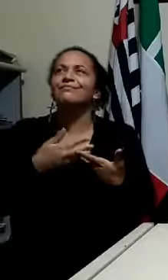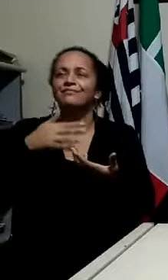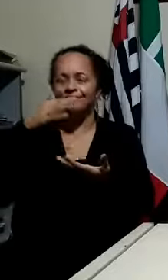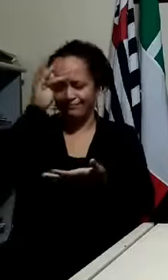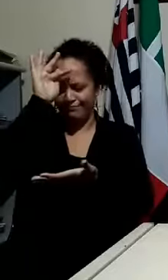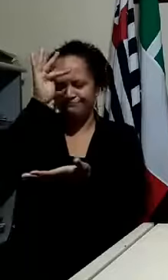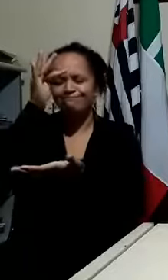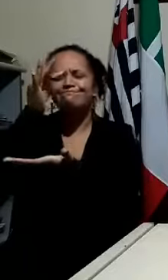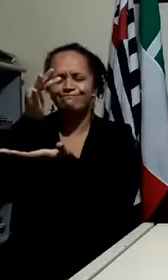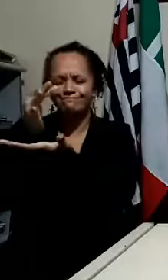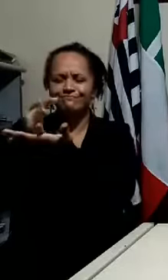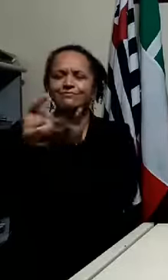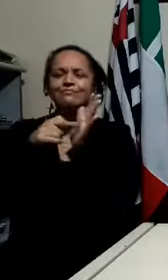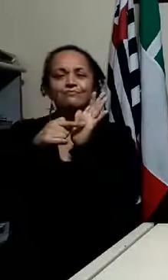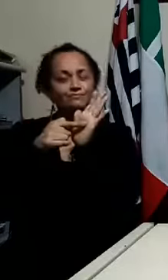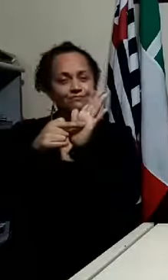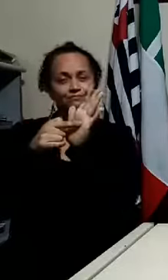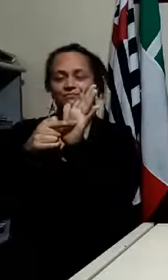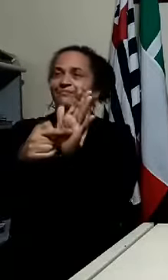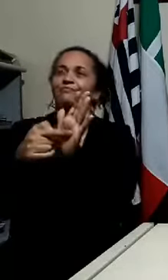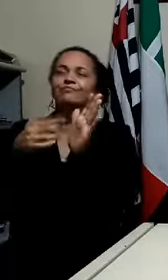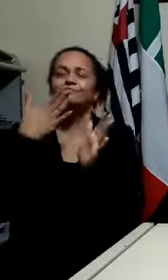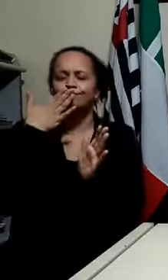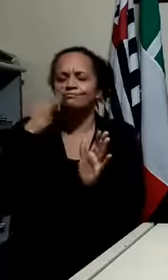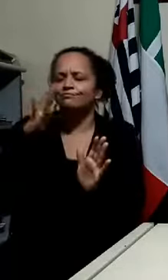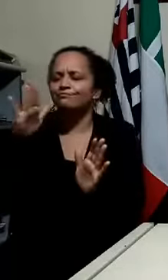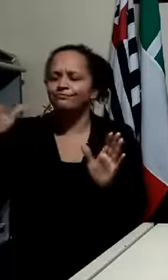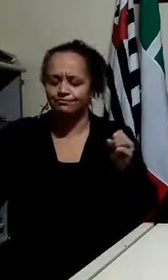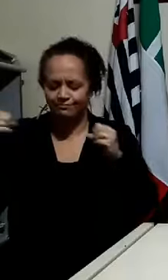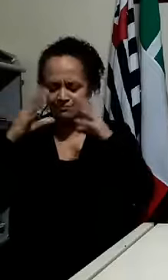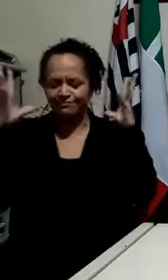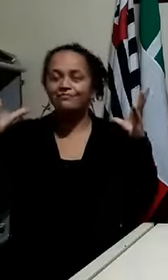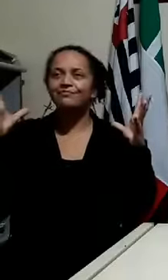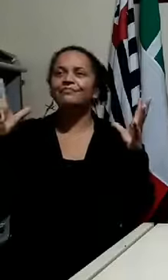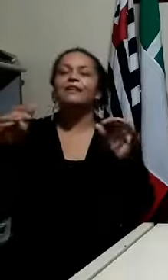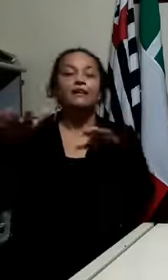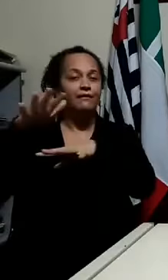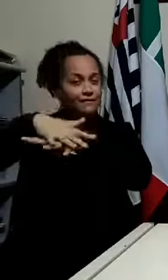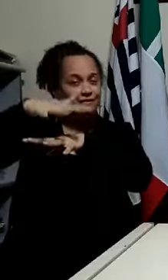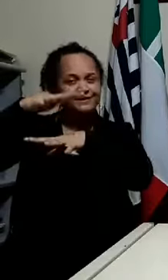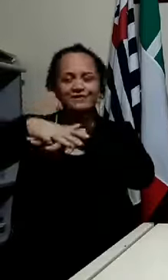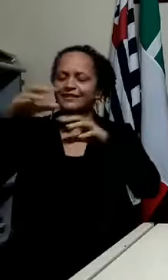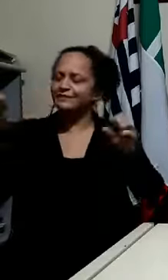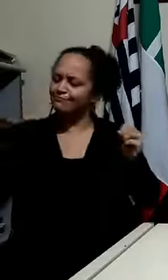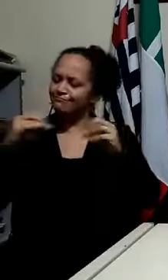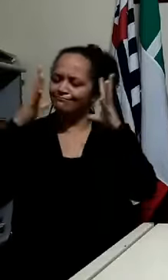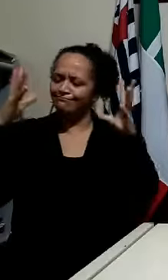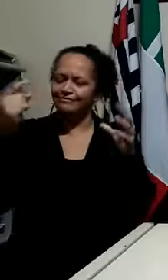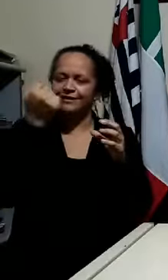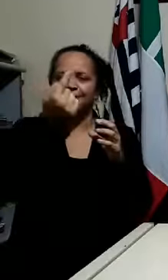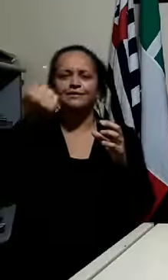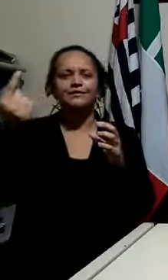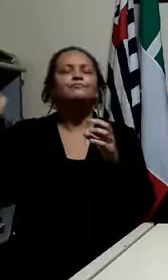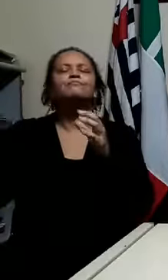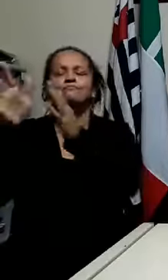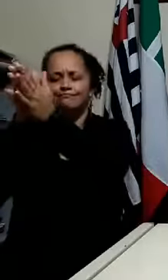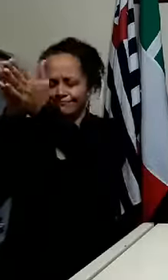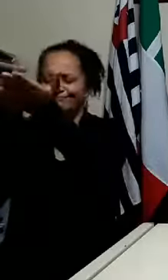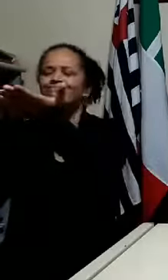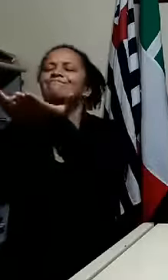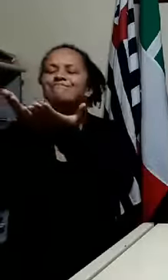ela com sinais e maravilhas. Realiza os seus milagres, Pai, pois a tua palavra não volta vazia,